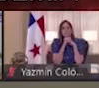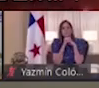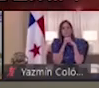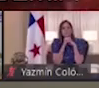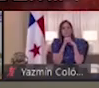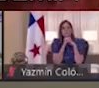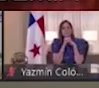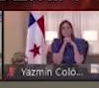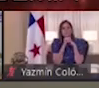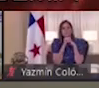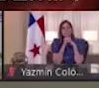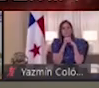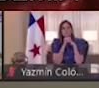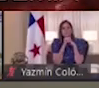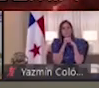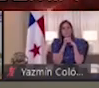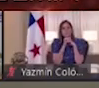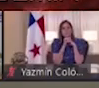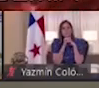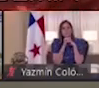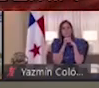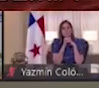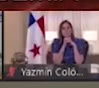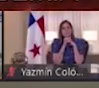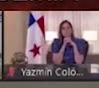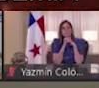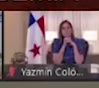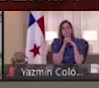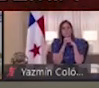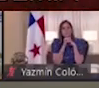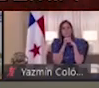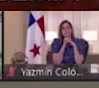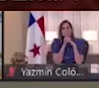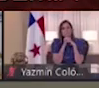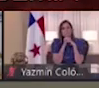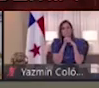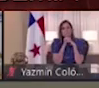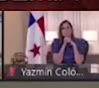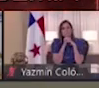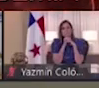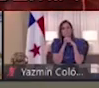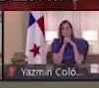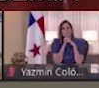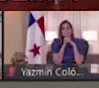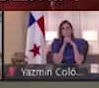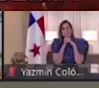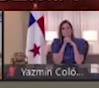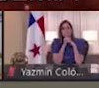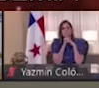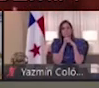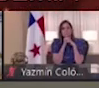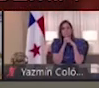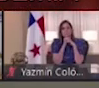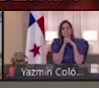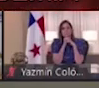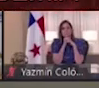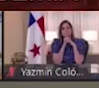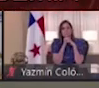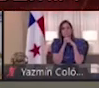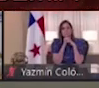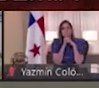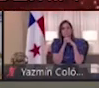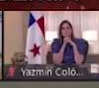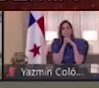Honduras, desde que nosotros comenzamos en el gobierno en el año 2014, creo que soy la veterana de este grupo, la que más ha tenido